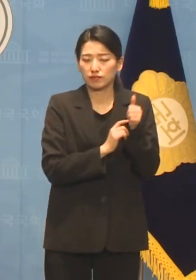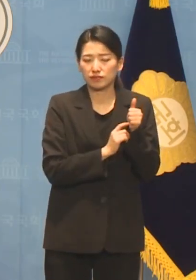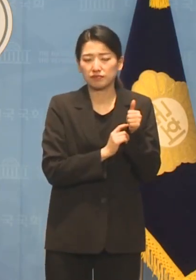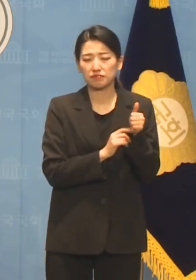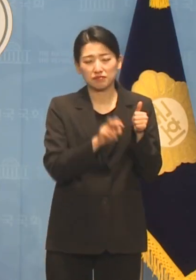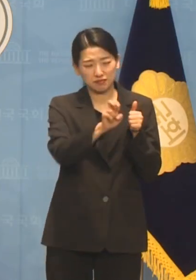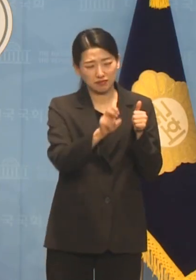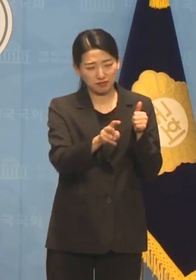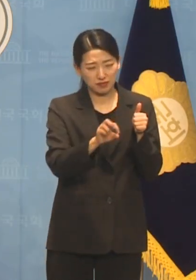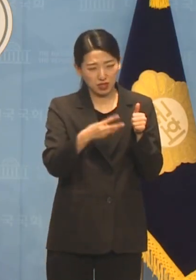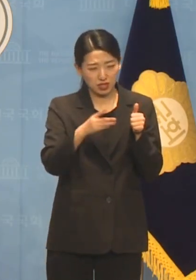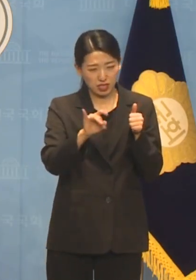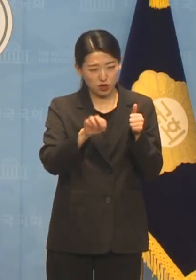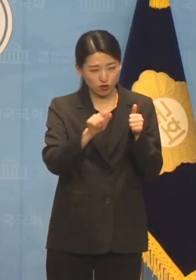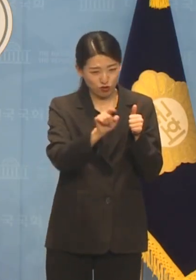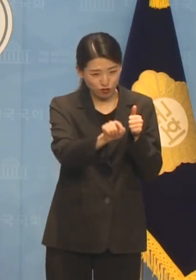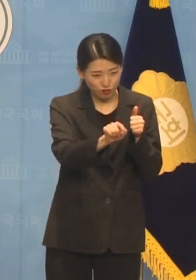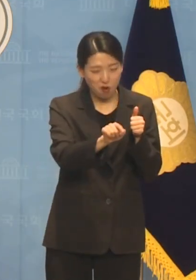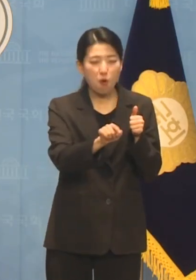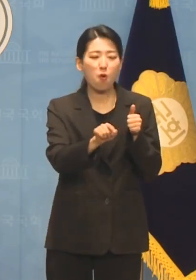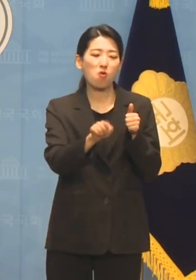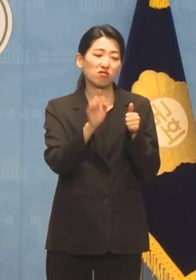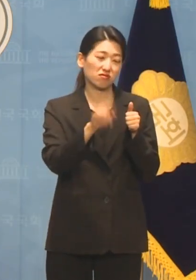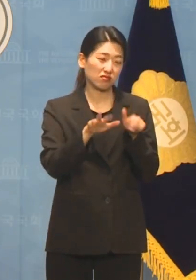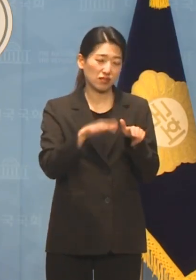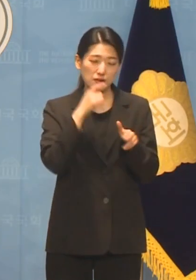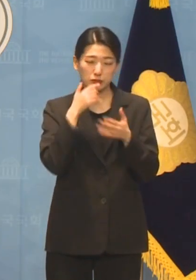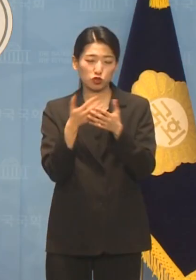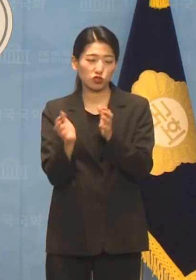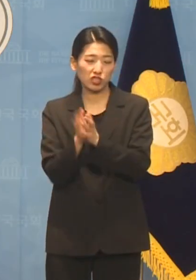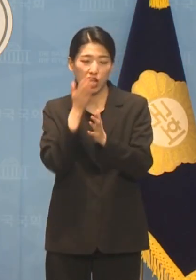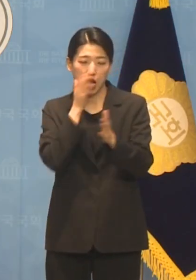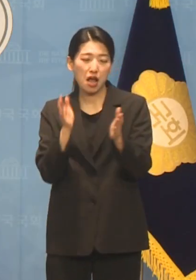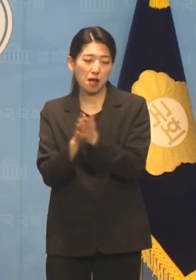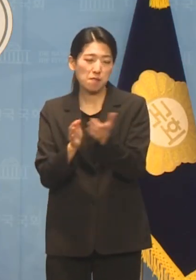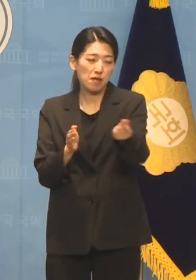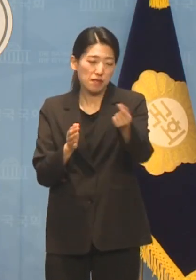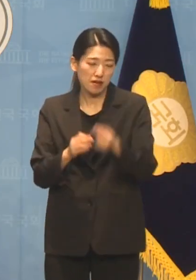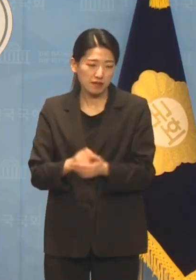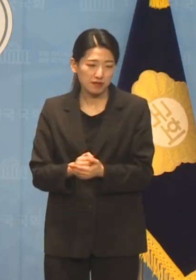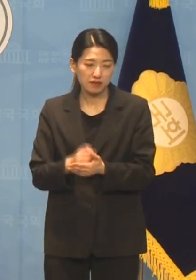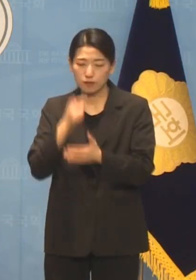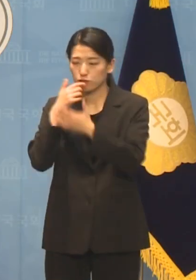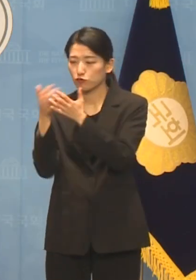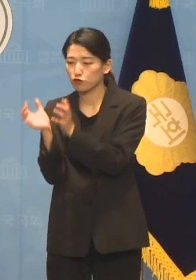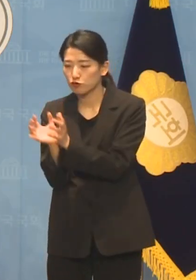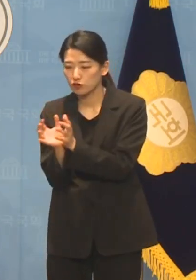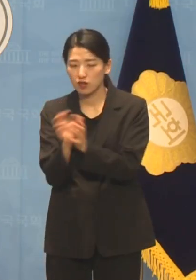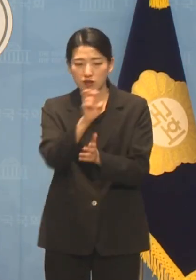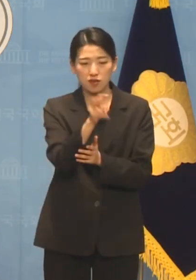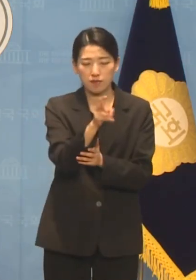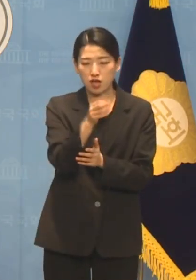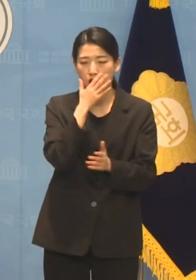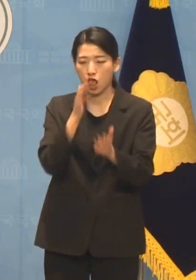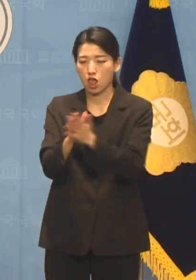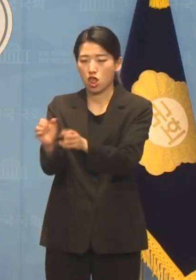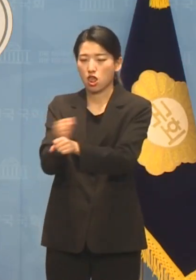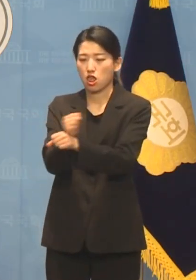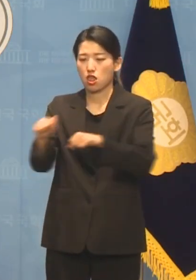민주당 사람이다. 명태균 특검법은 결국 명태균과 민주당이 공모한 정치 공작이다라는 주장을